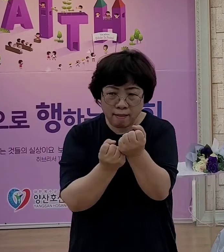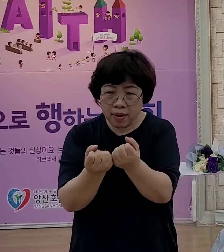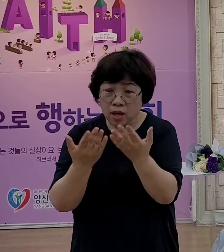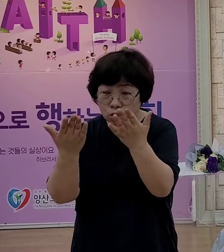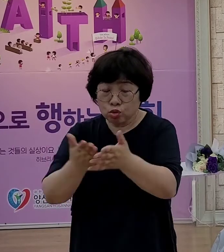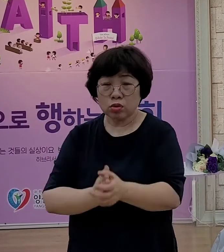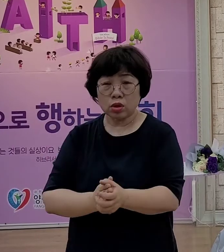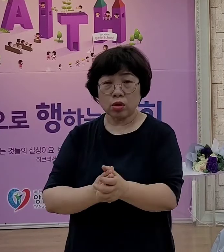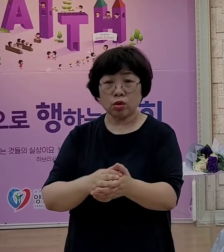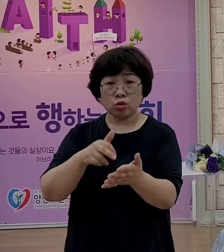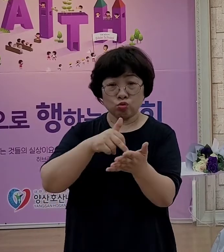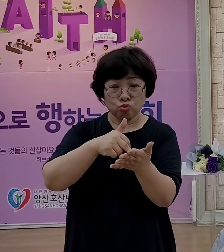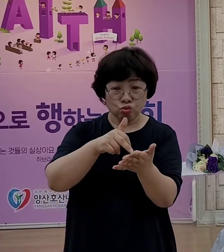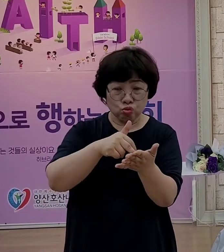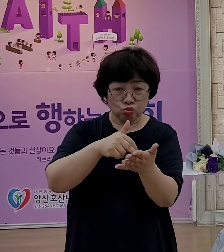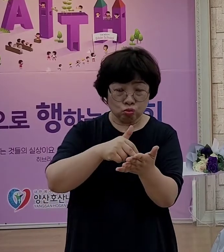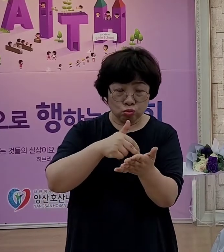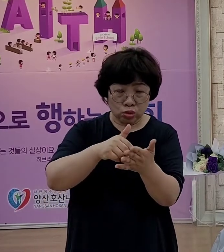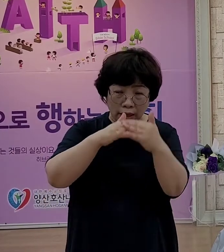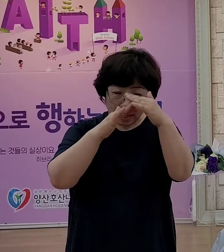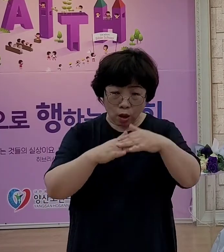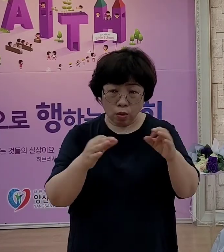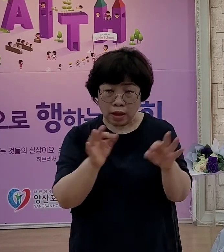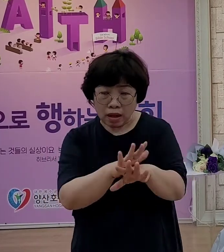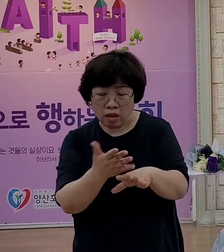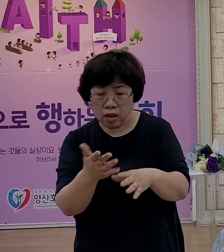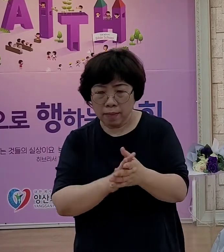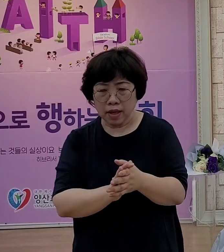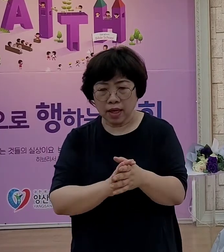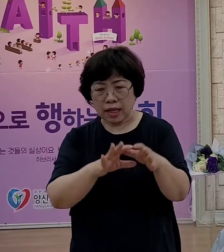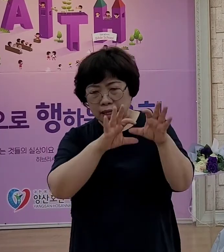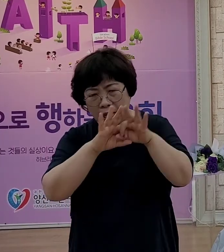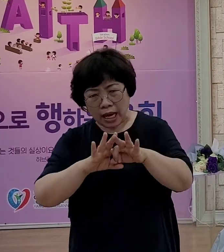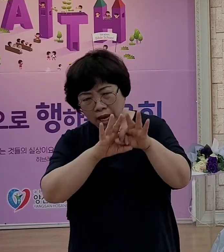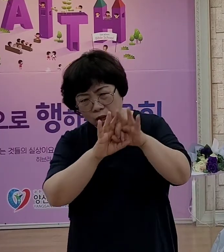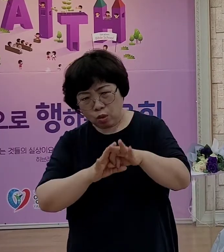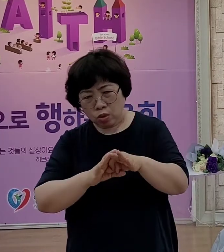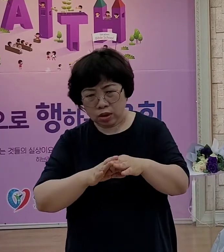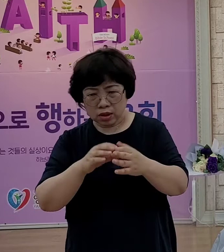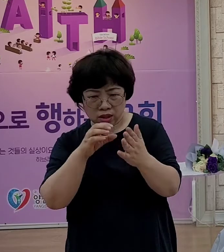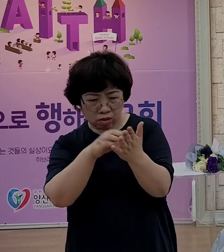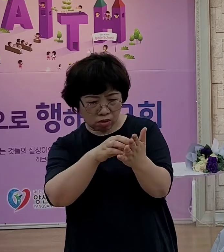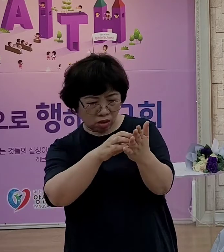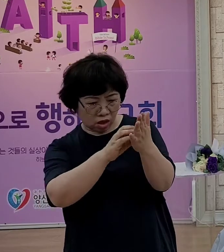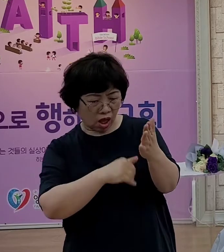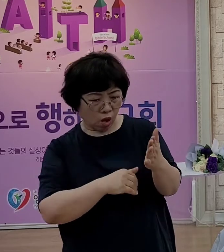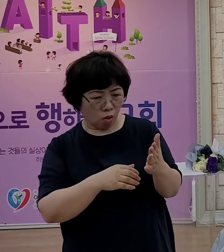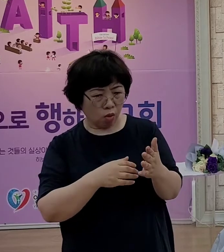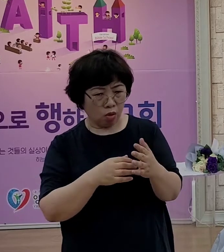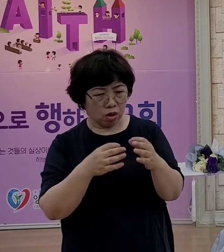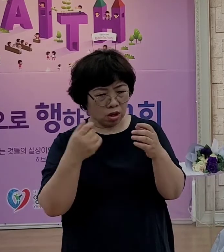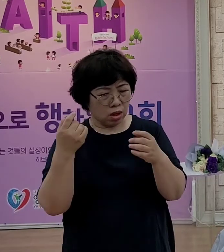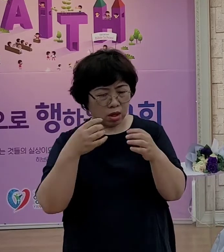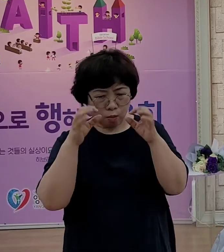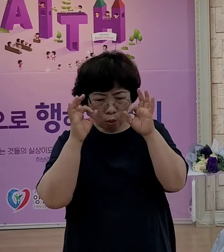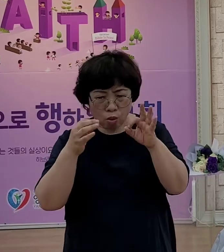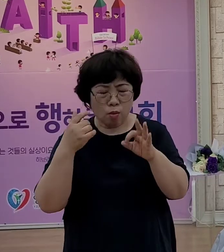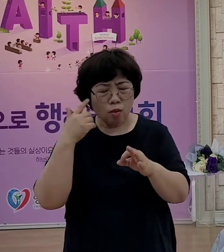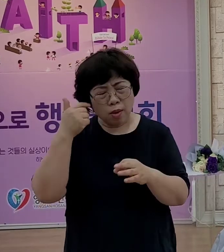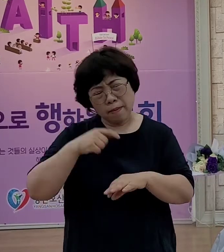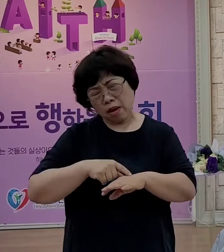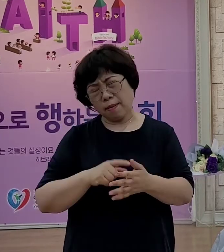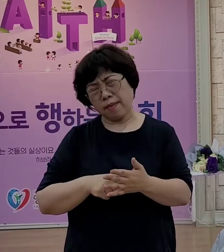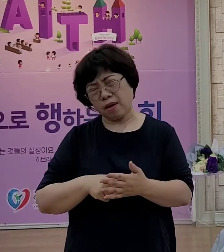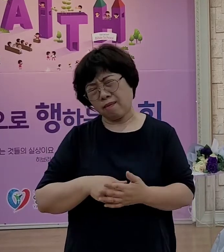문자가 없어져도 제 머릿속에 남아서 그 사람이 어떤 말을 했는지 계속 곱씹고 그분을 욕할 것 같더라고요.